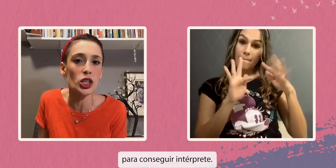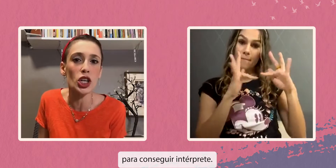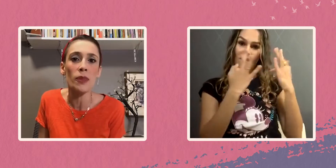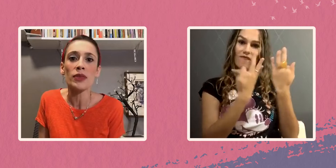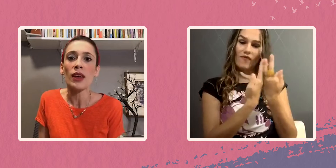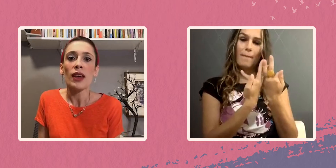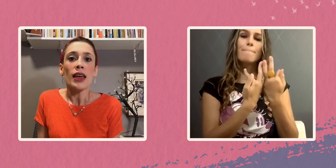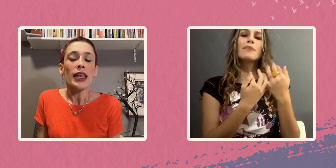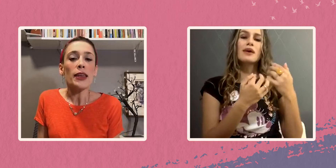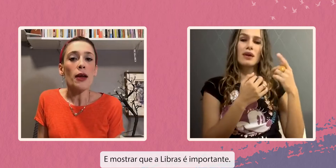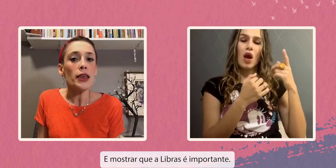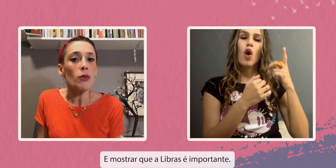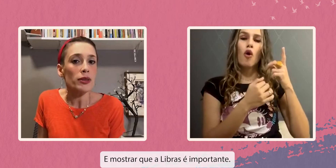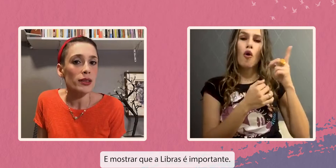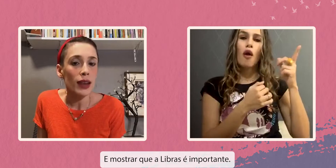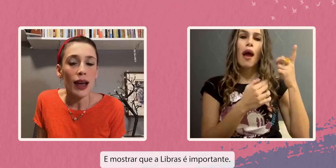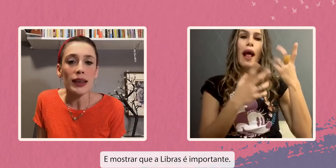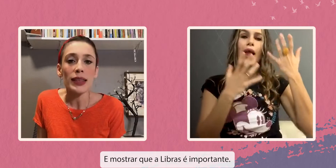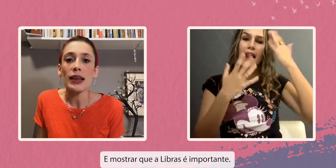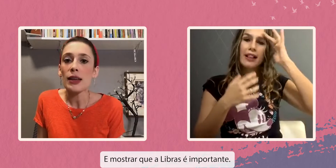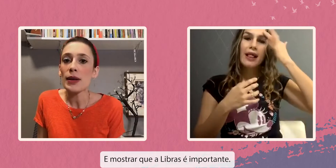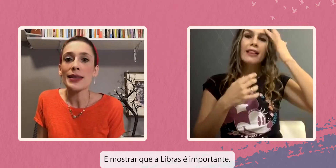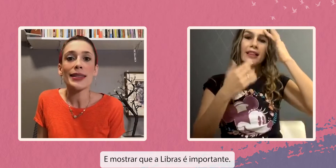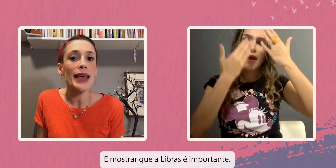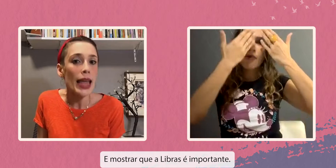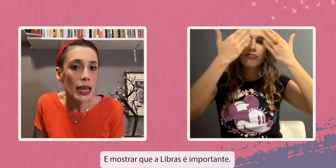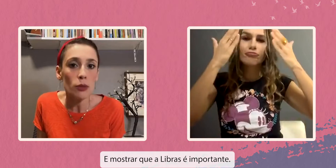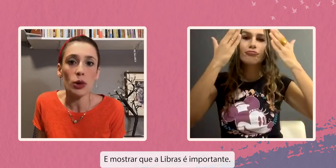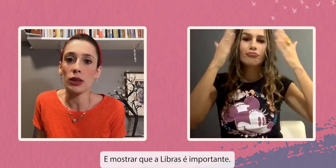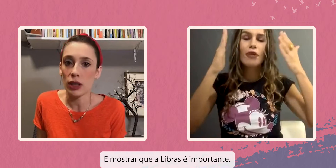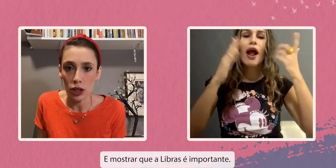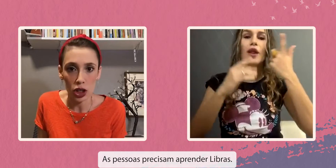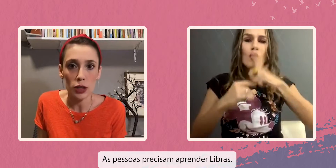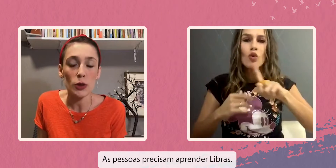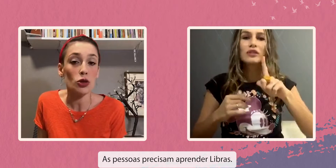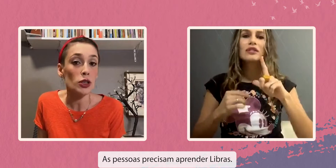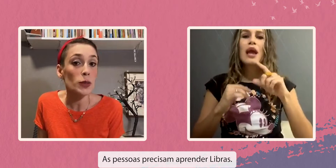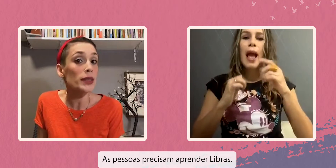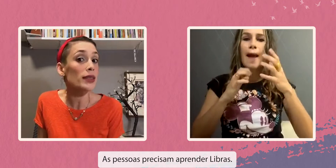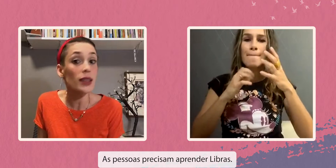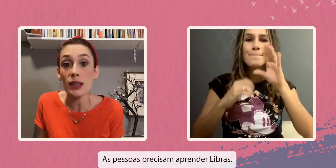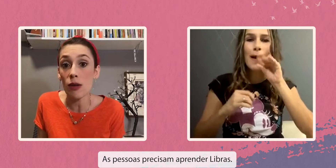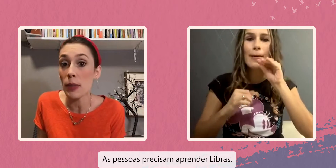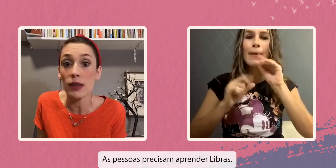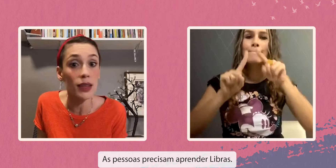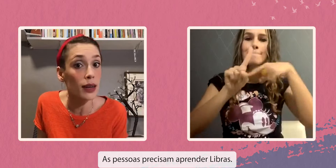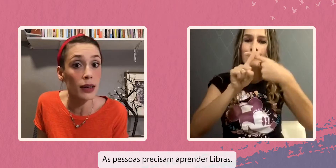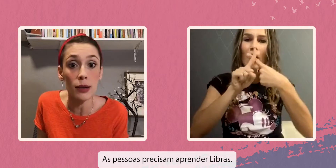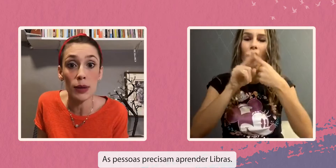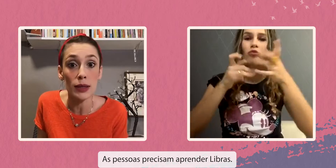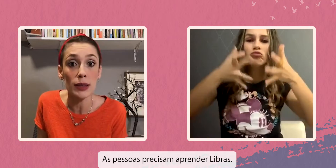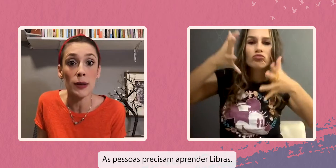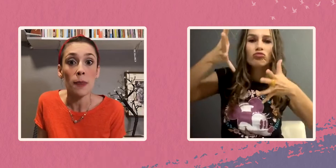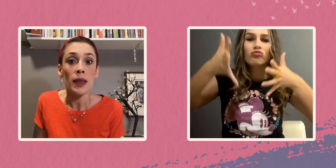intérprete e mostrar que a Libra é importante. As pessoas precisam